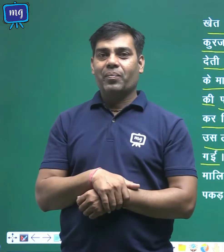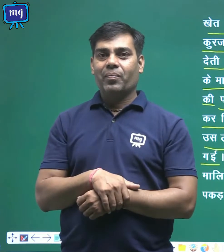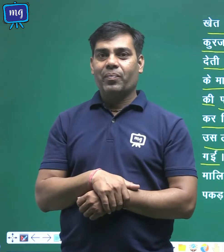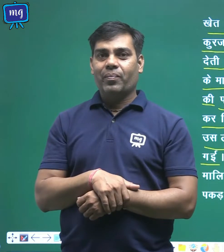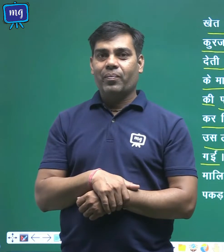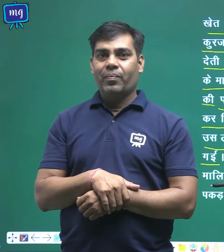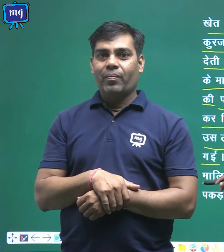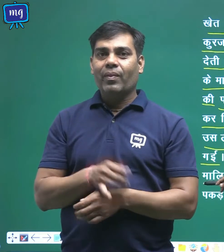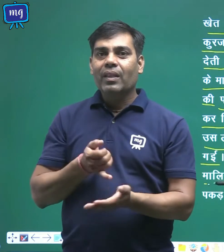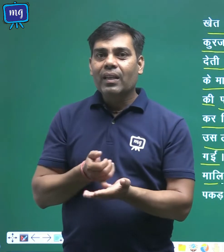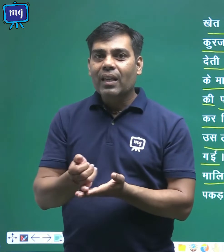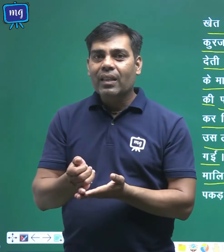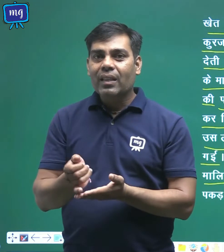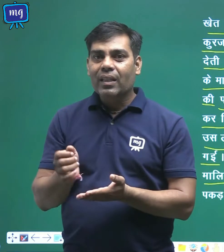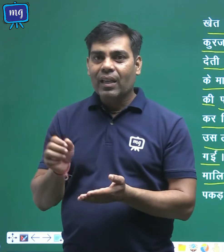खेत के मालिक ने